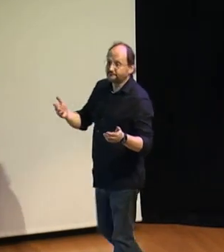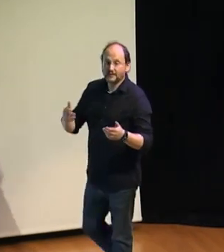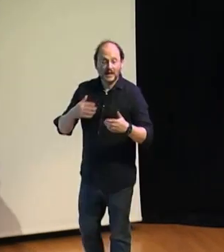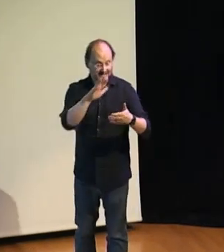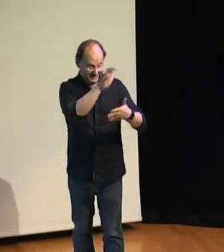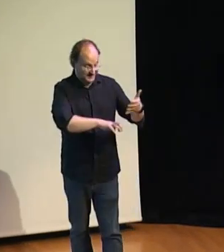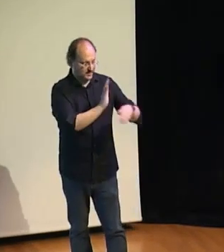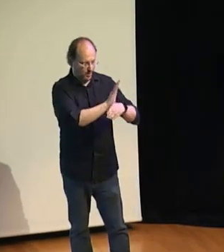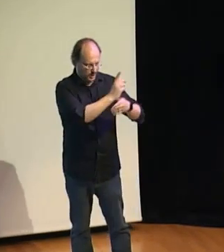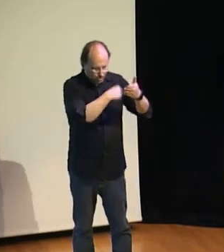Alors,